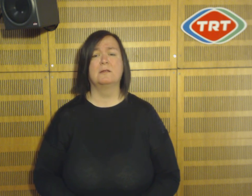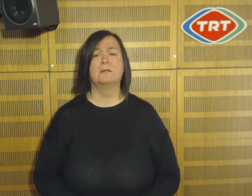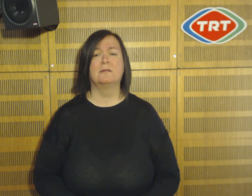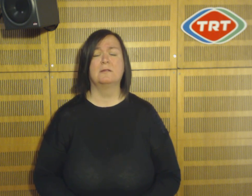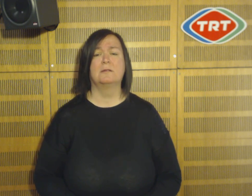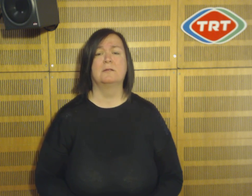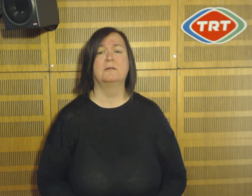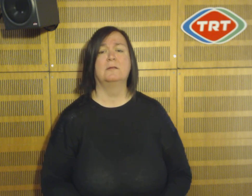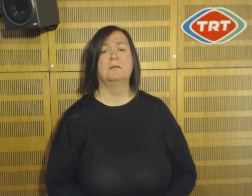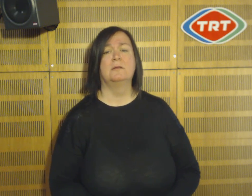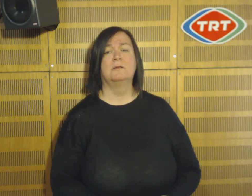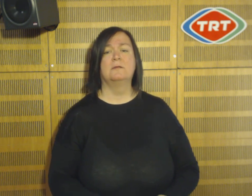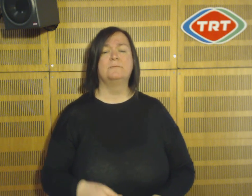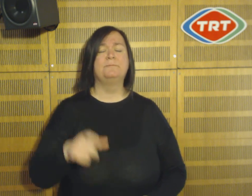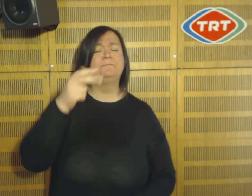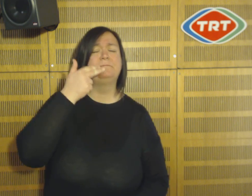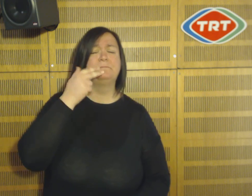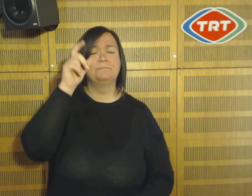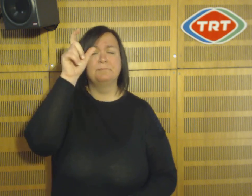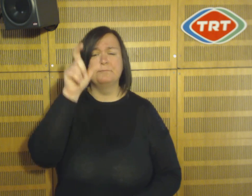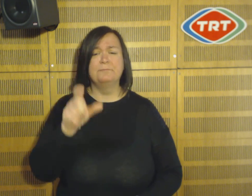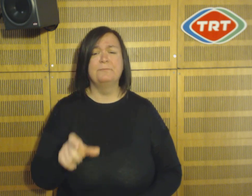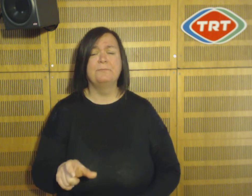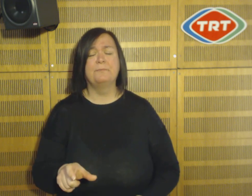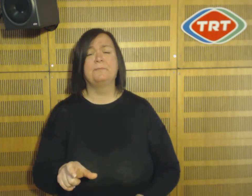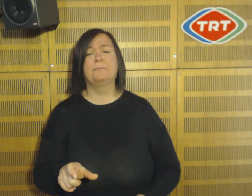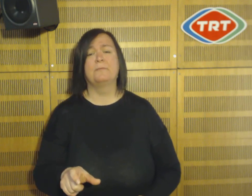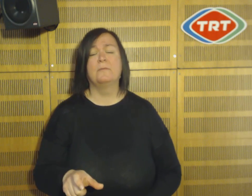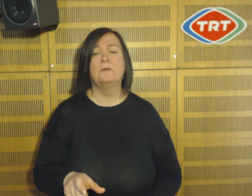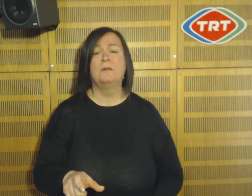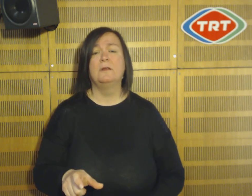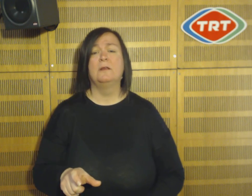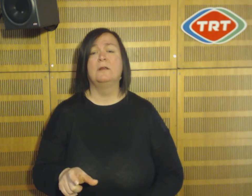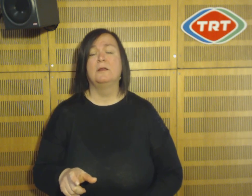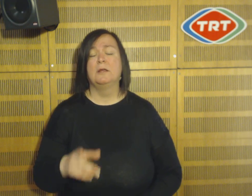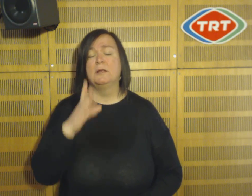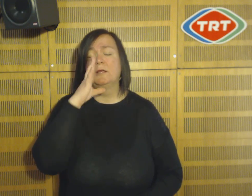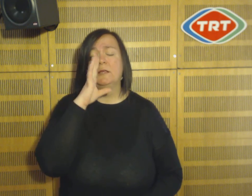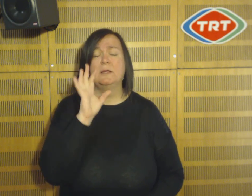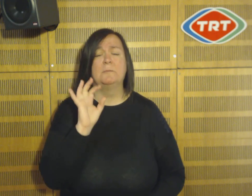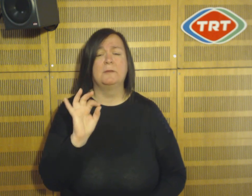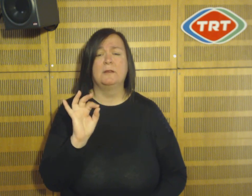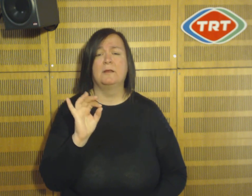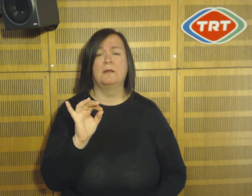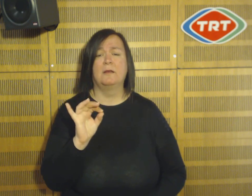anlatmadı efsane kadın kimdi